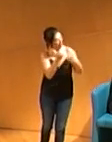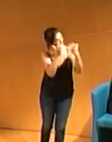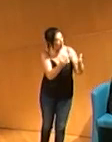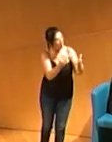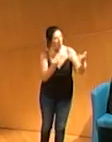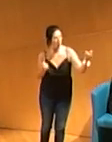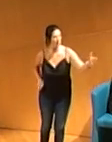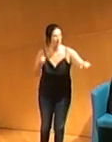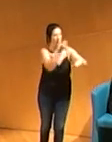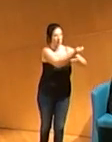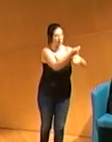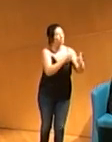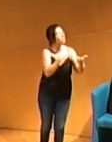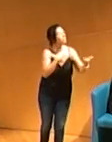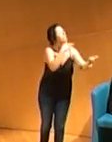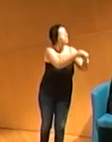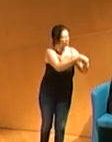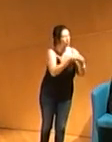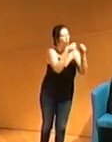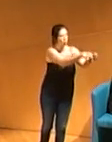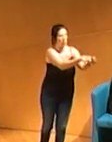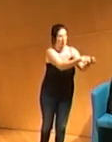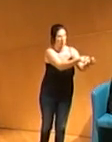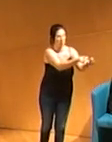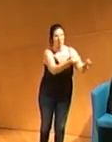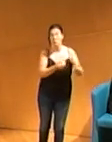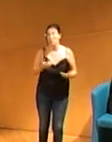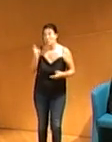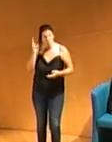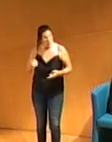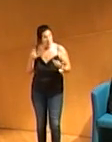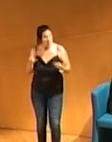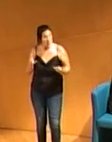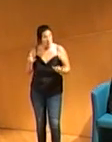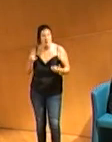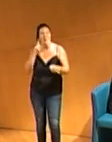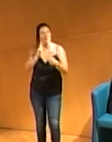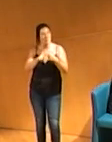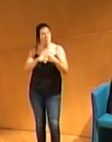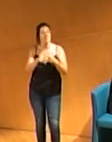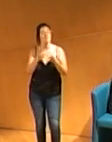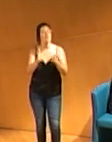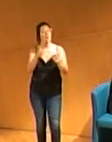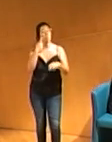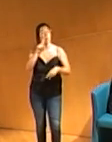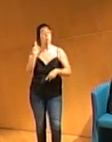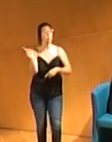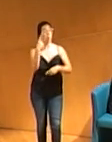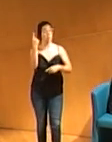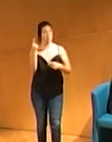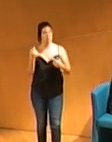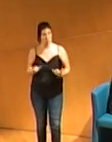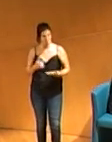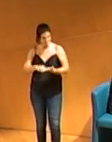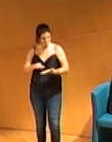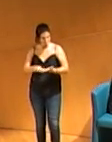thème de Toulouse, hein, ville pour tous. C'est extraordinaire un thème pareil. La ville pour tous, y compris pour ceux qui ont un